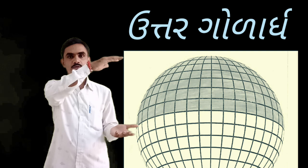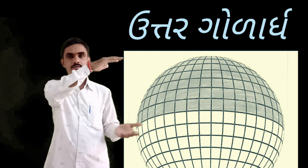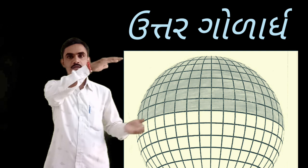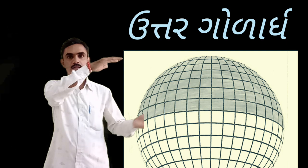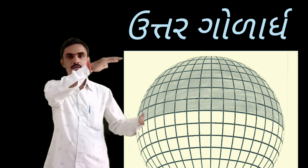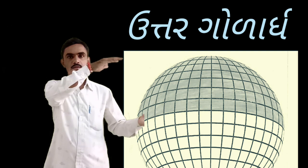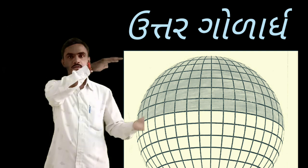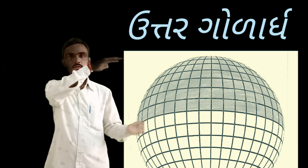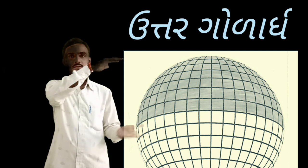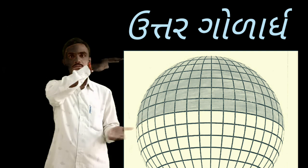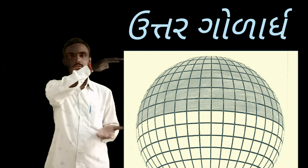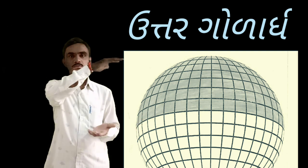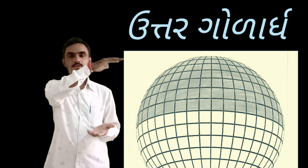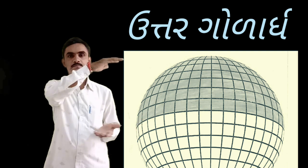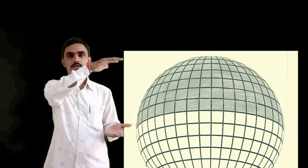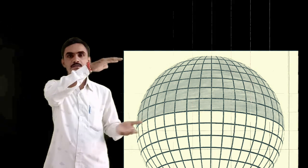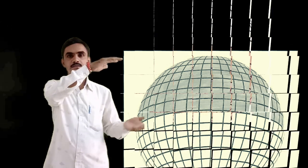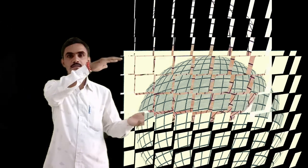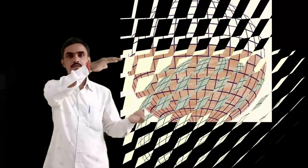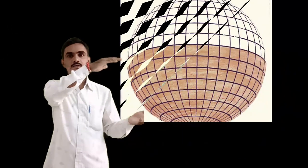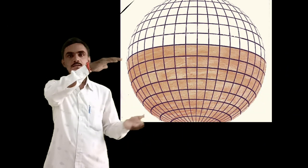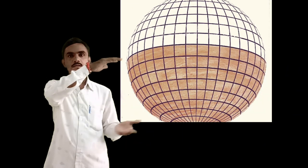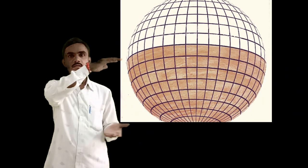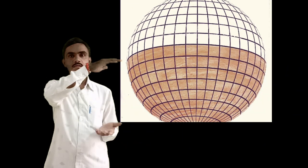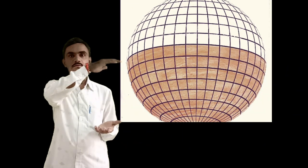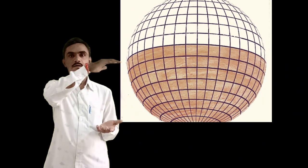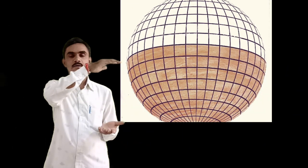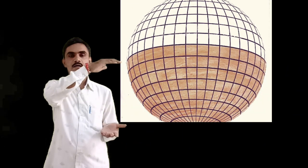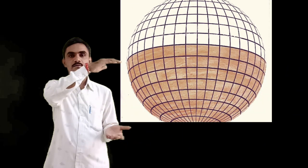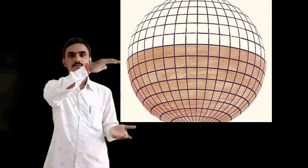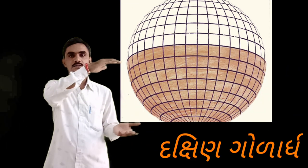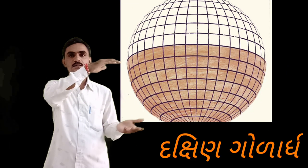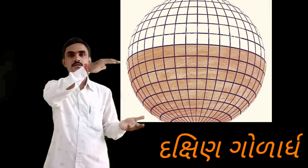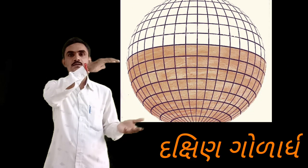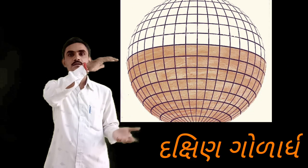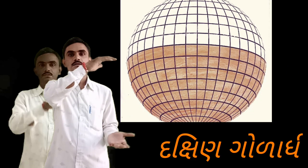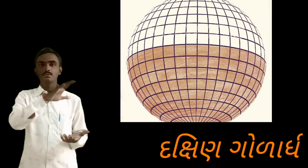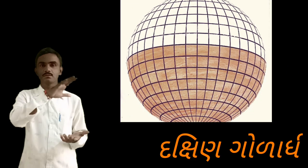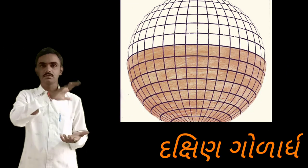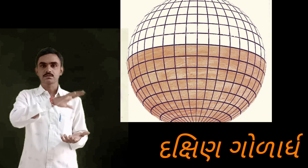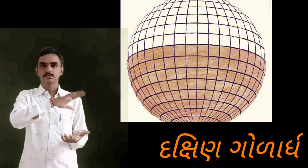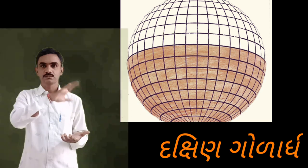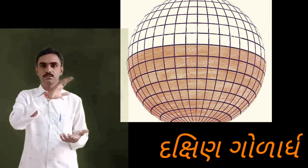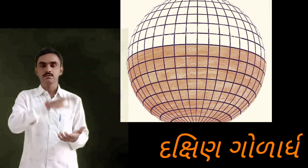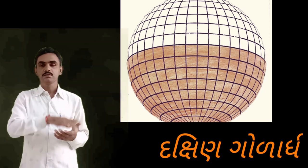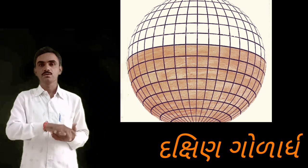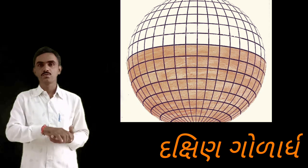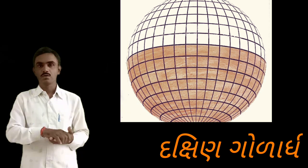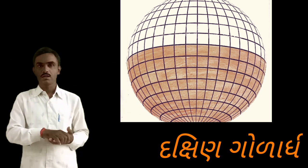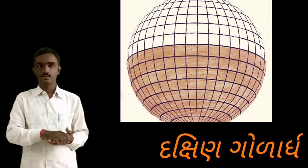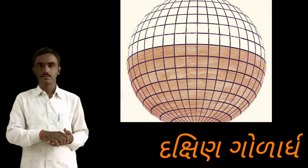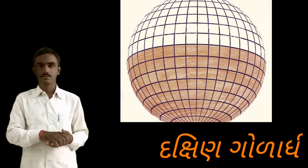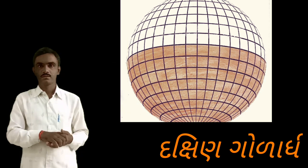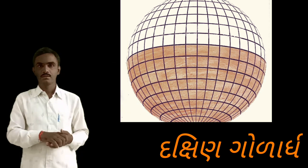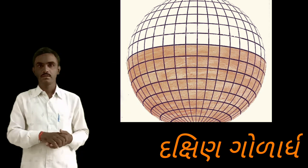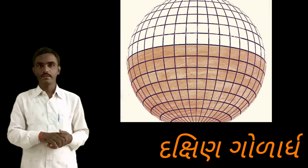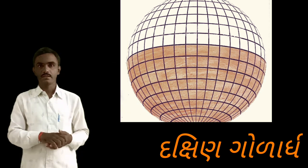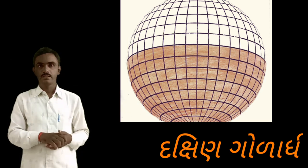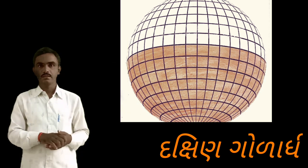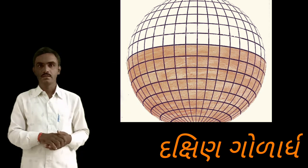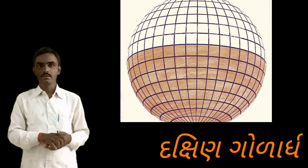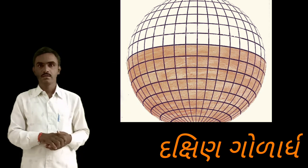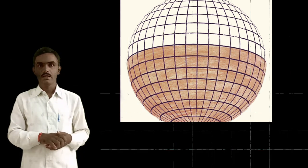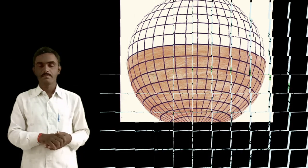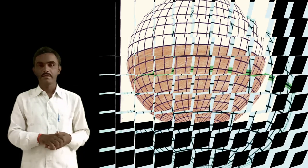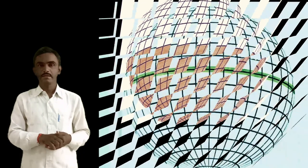અને પૃથ્વીના નીચેનો જે ભાગ છે તેને કહેવામાં આવે છે દક્ષિણ ગોળાર્ધ।